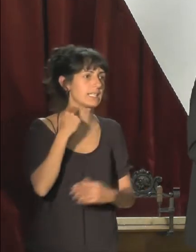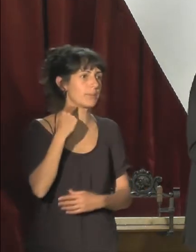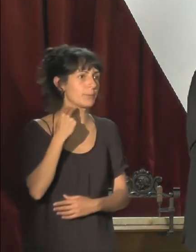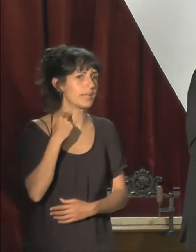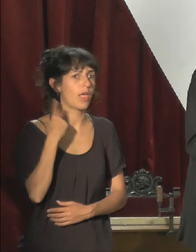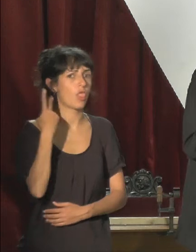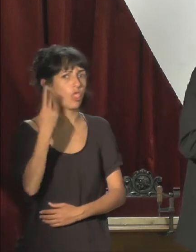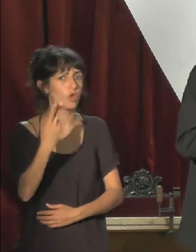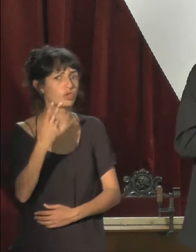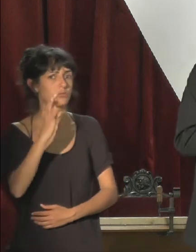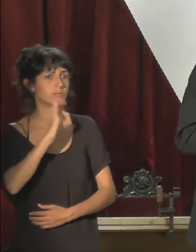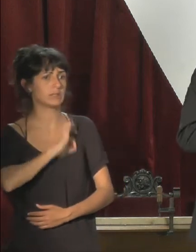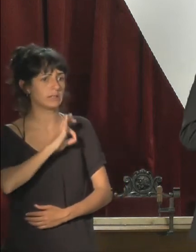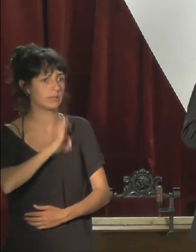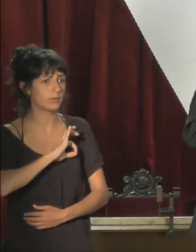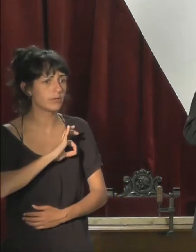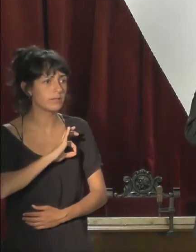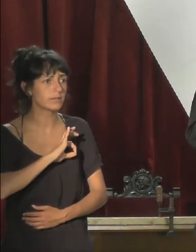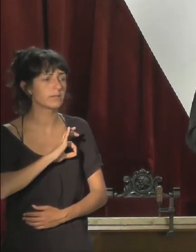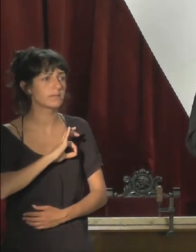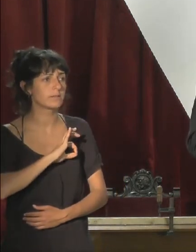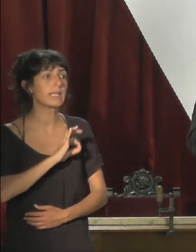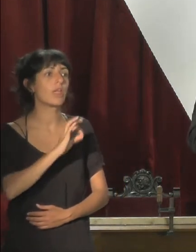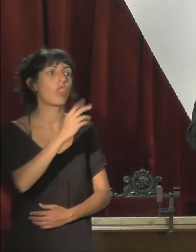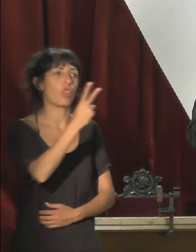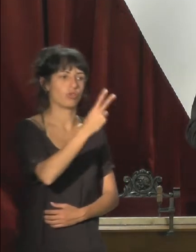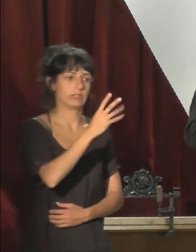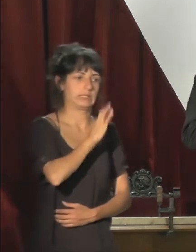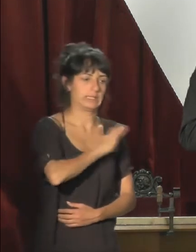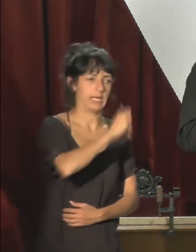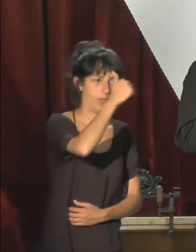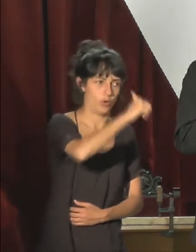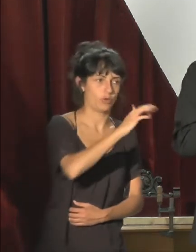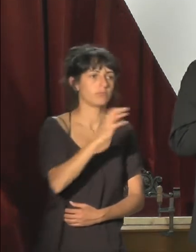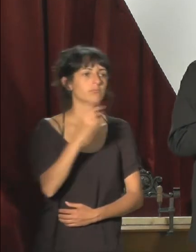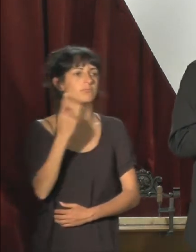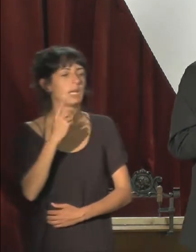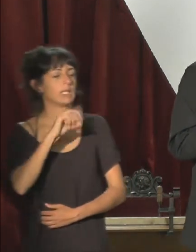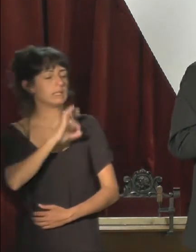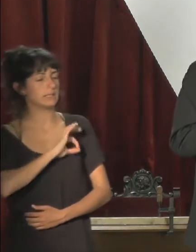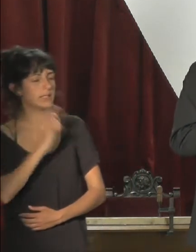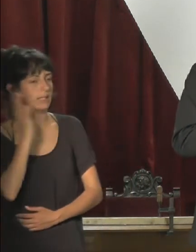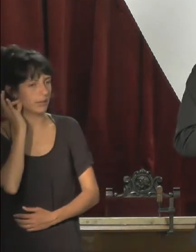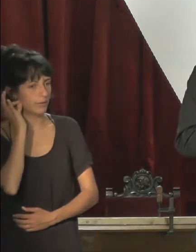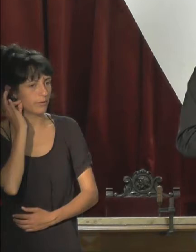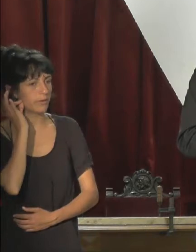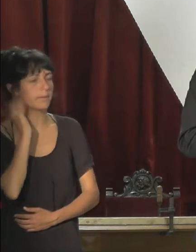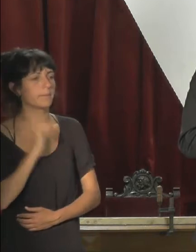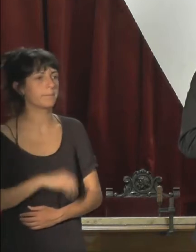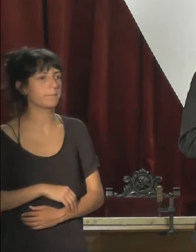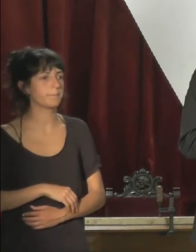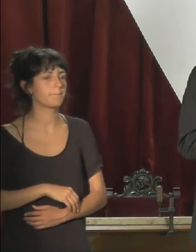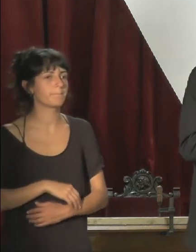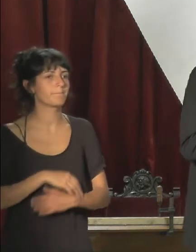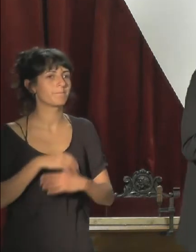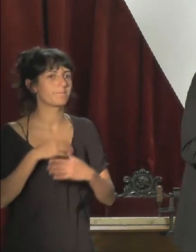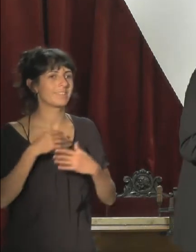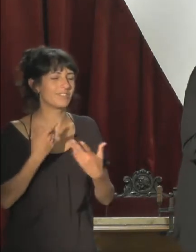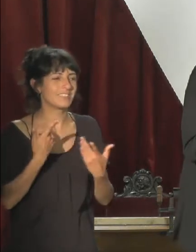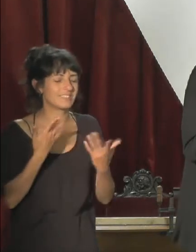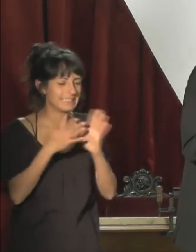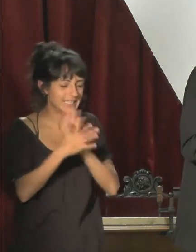2 senadores, senador e senadora, constituindo este feito un